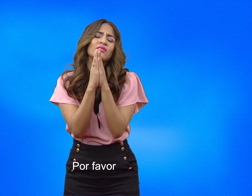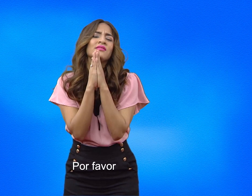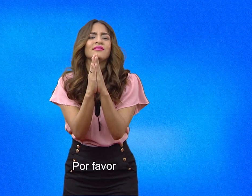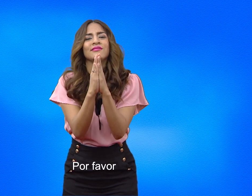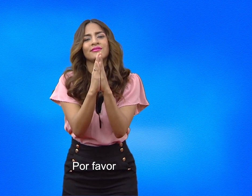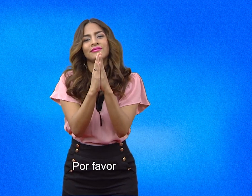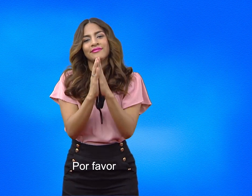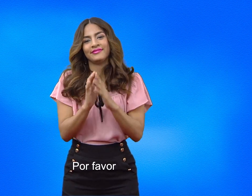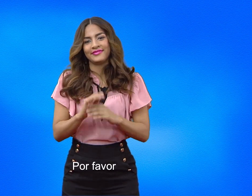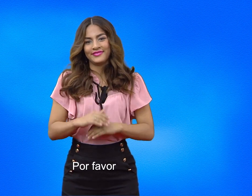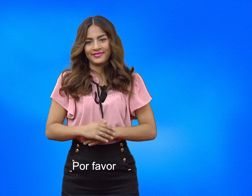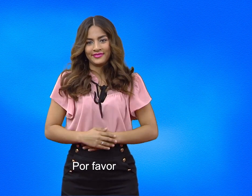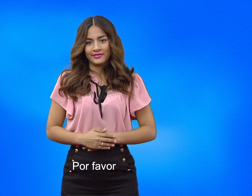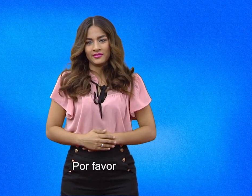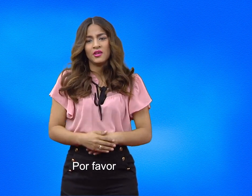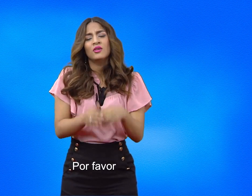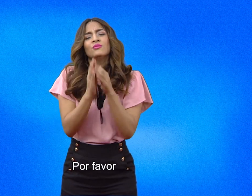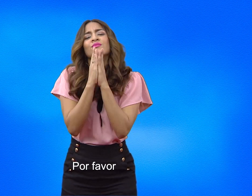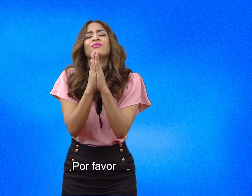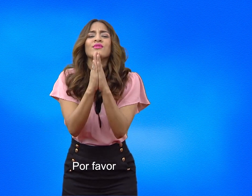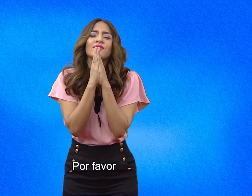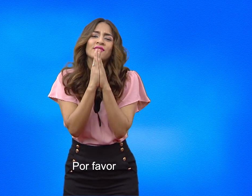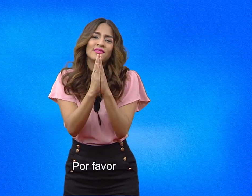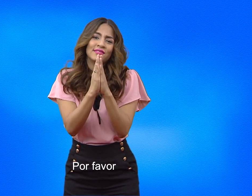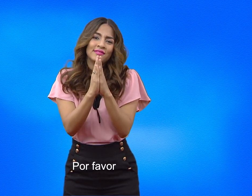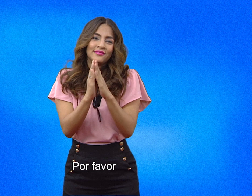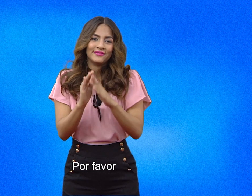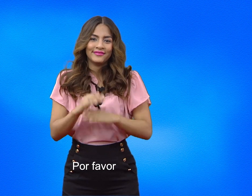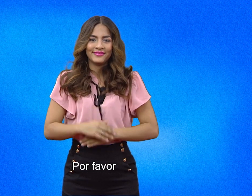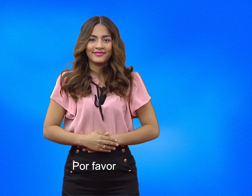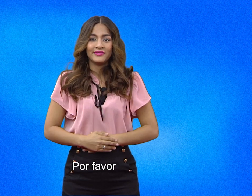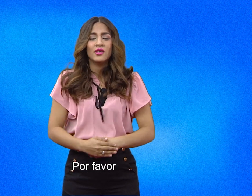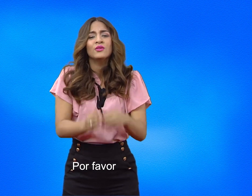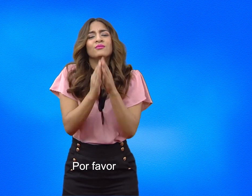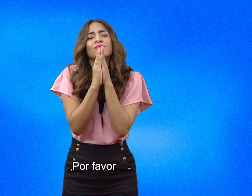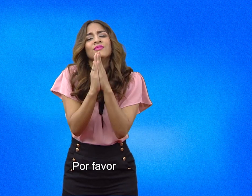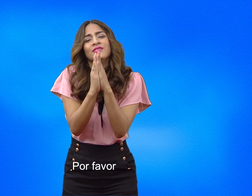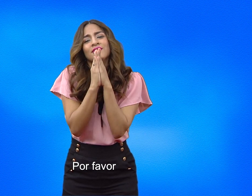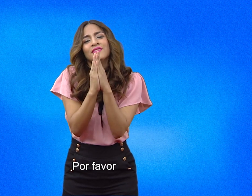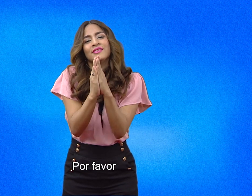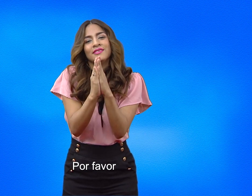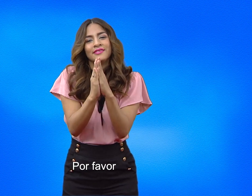Por favor. Por favor. Por favor.